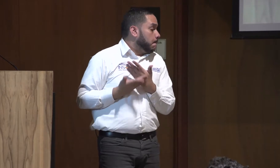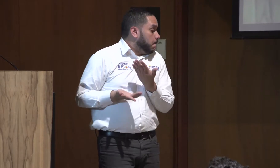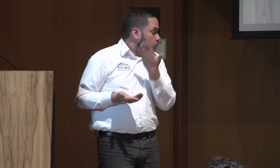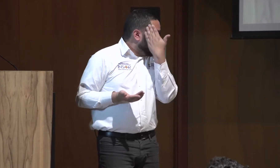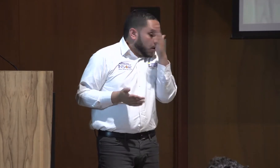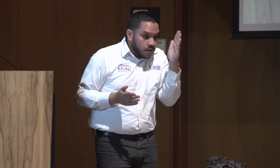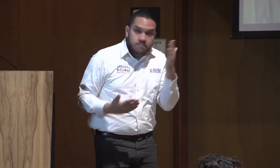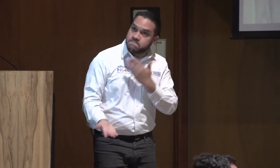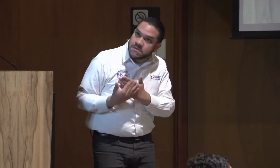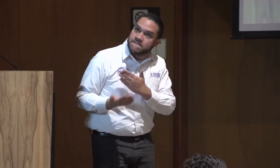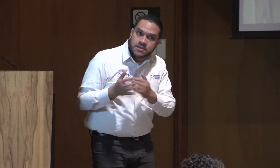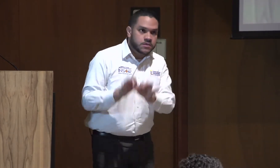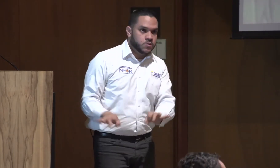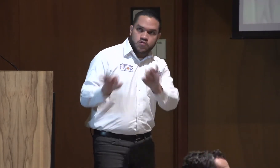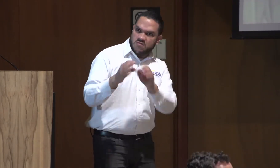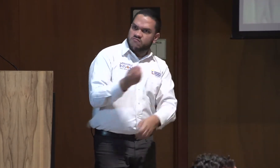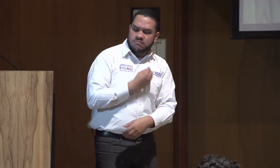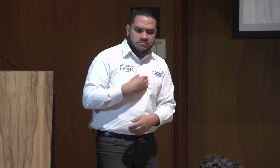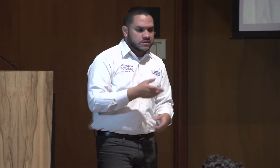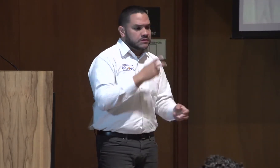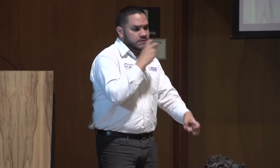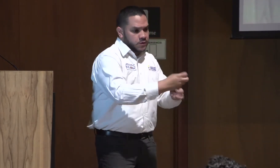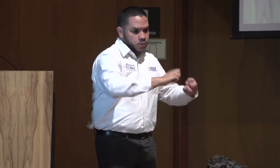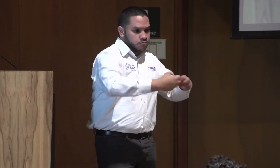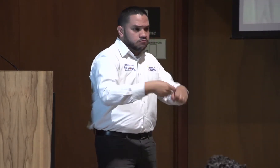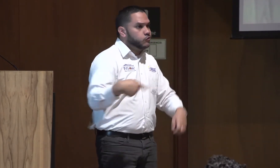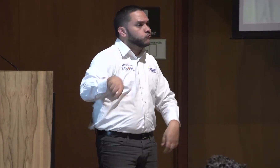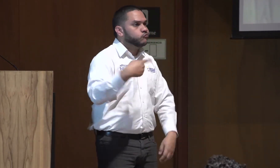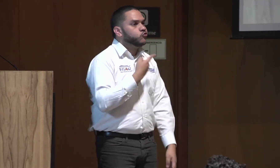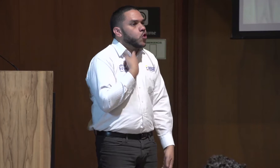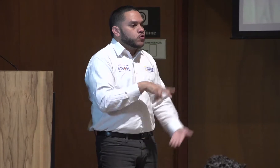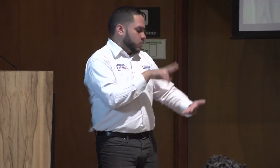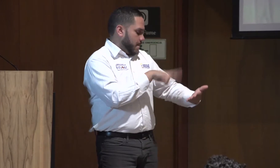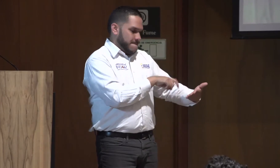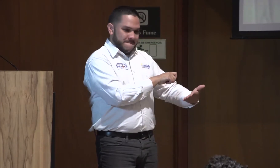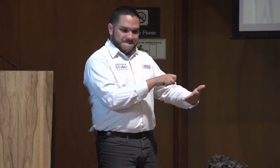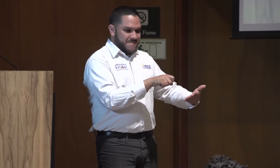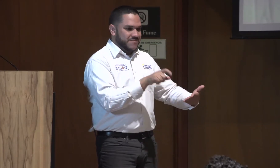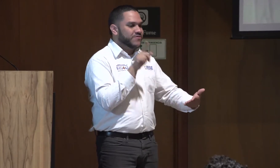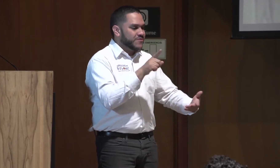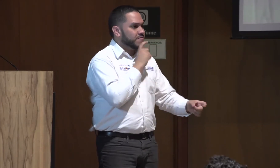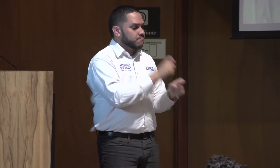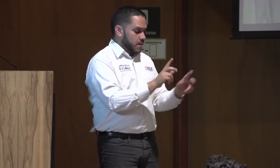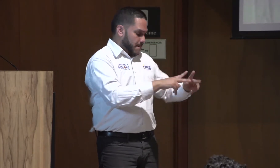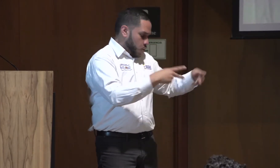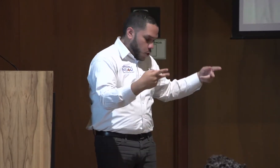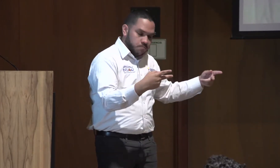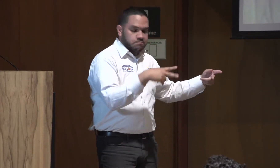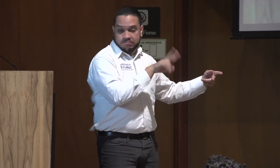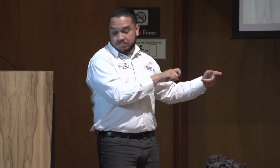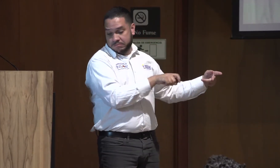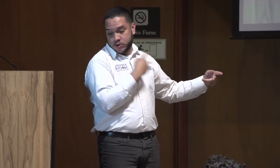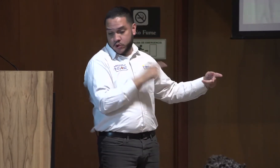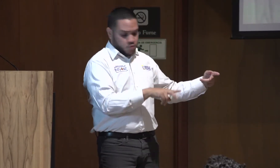un inconveniente muy grande, que ellos no les gusta leer. Ellos, el periódico, las revistas,